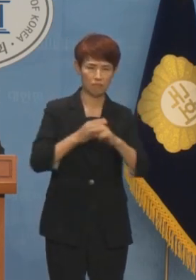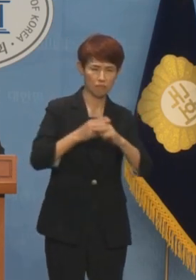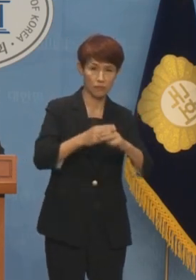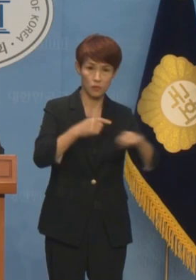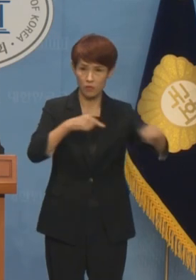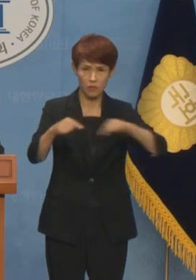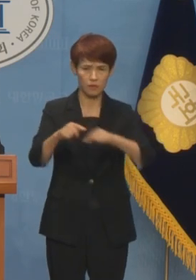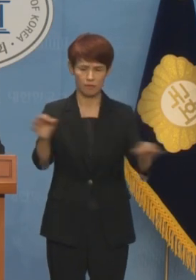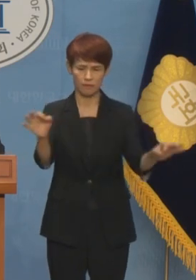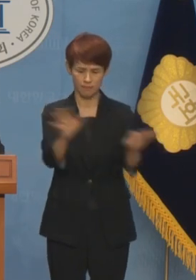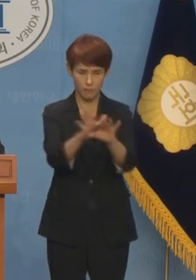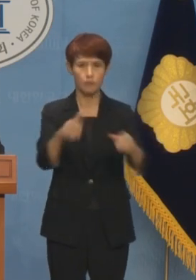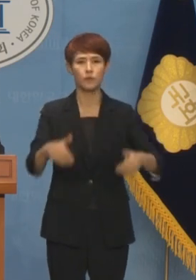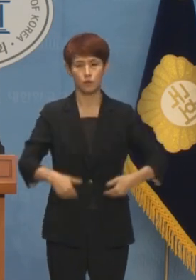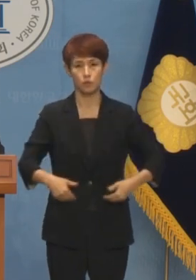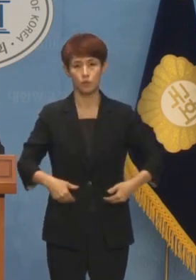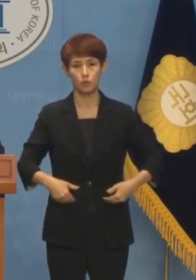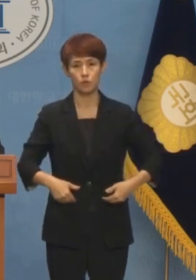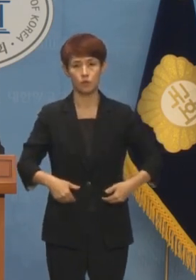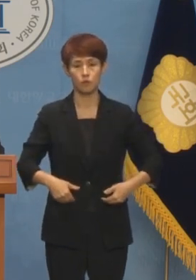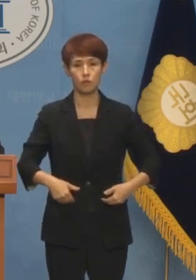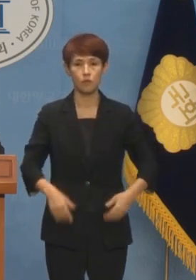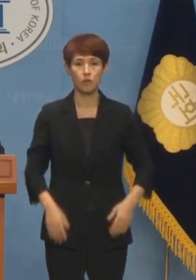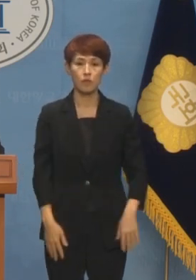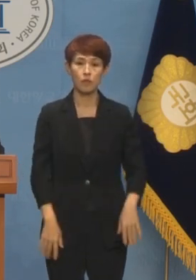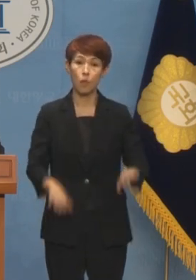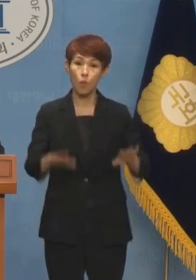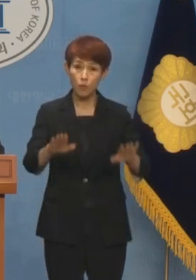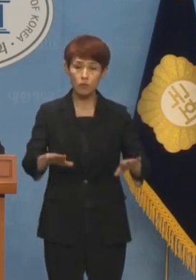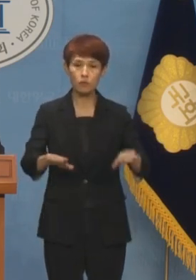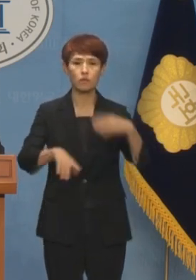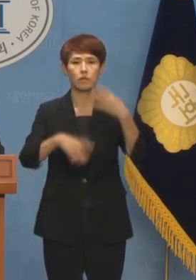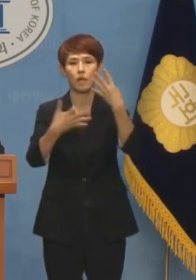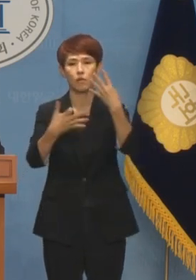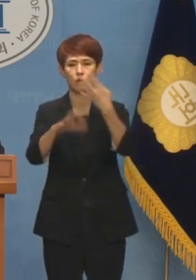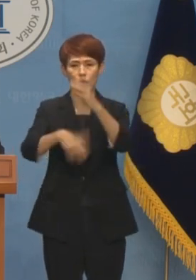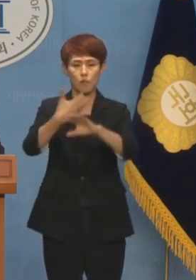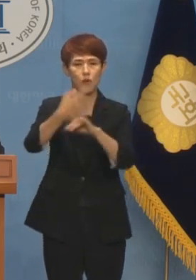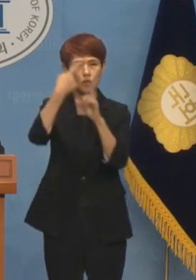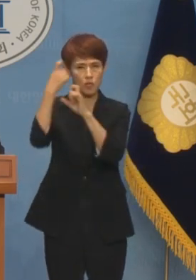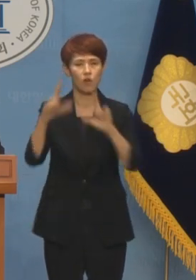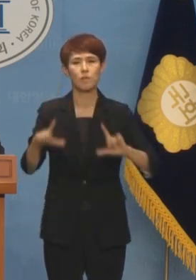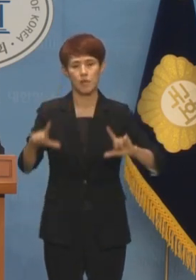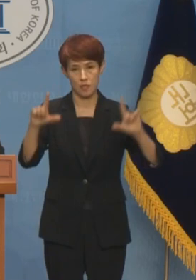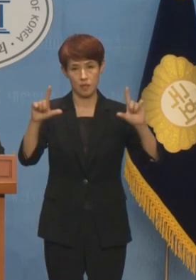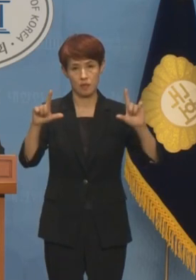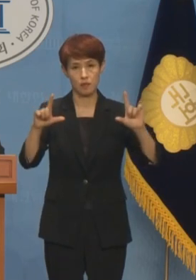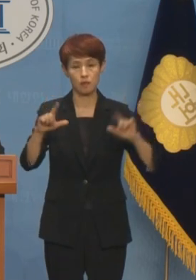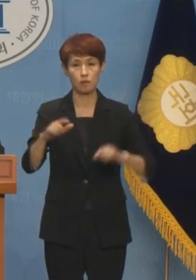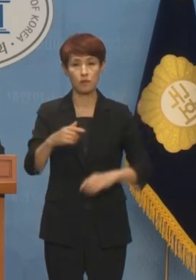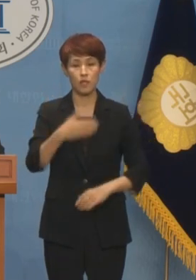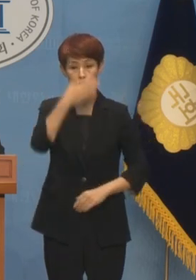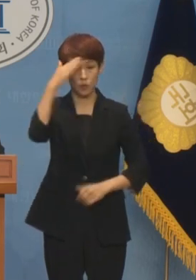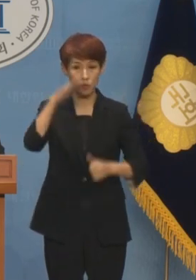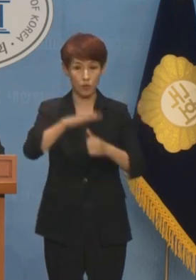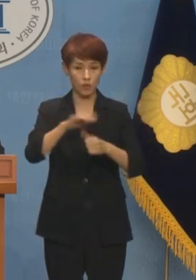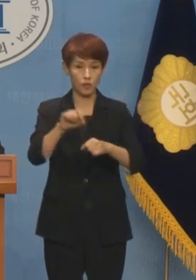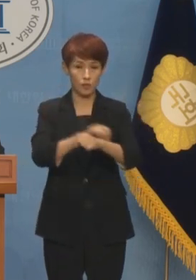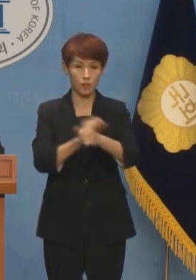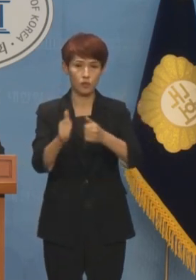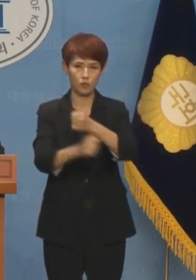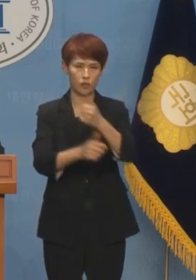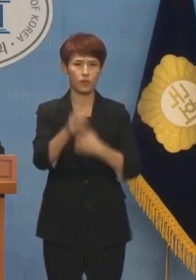합니다. 4.19 혁명 기념일입니다. 청소년 특위장을 겸임하고 있어 4.19